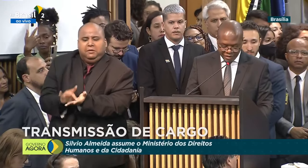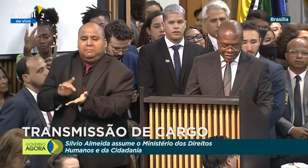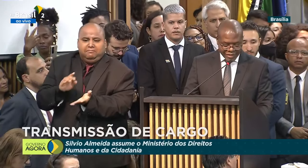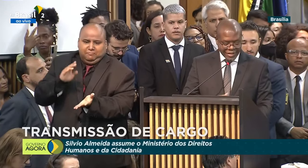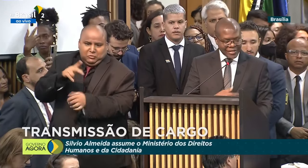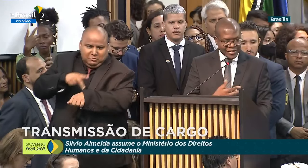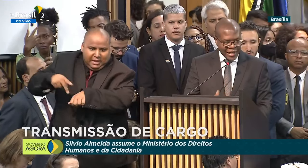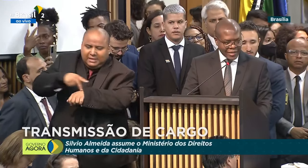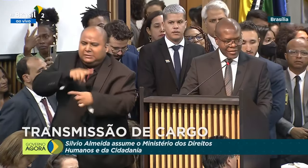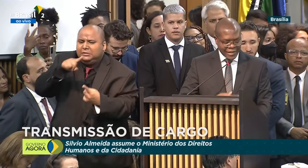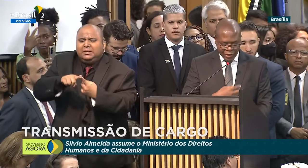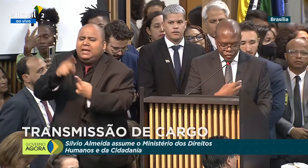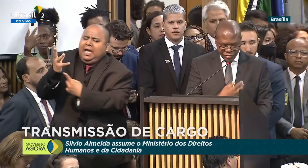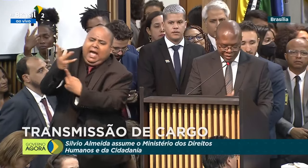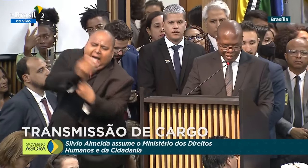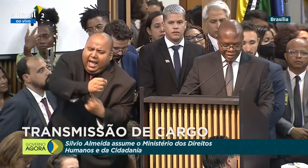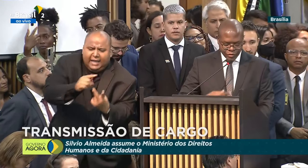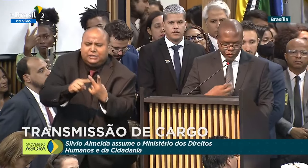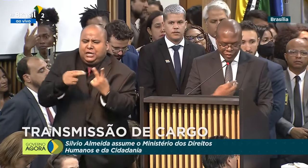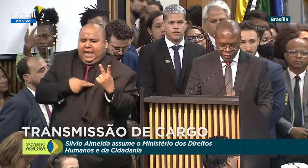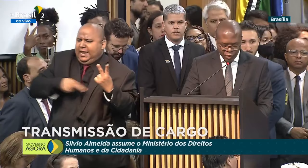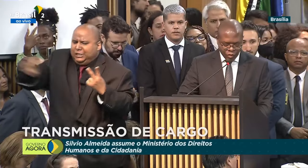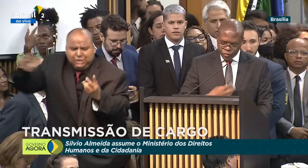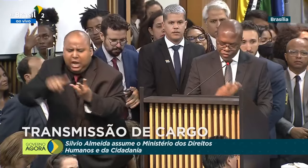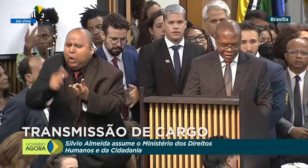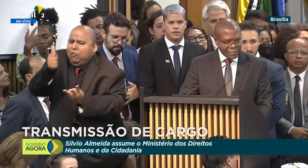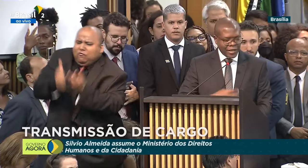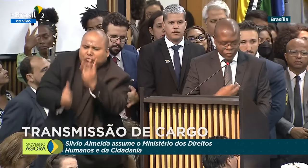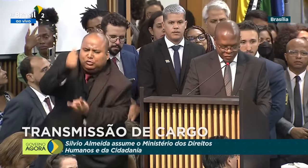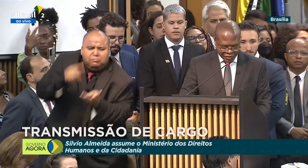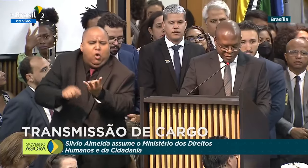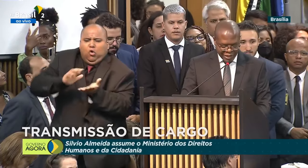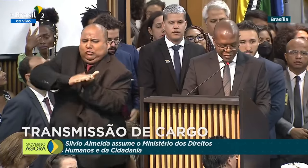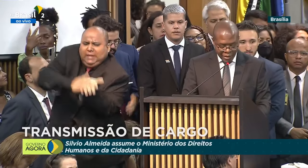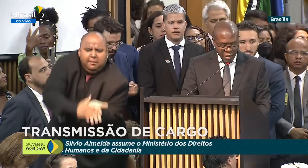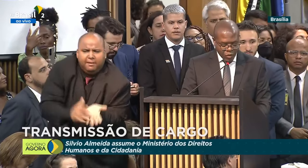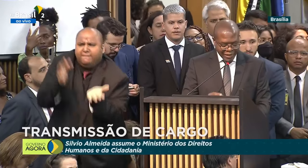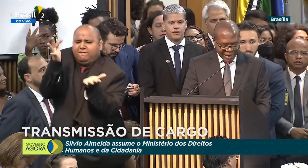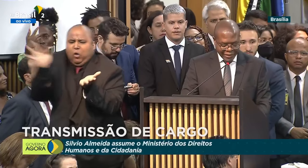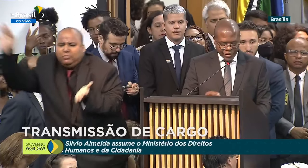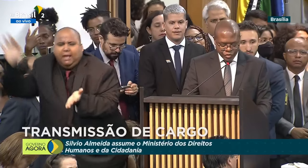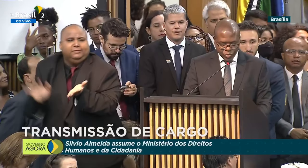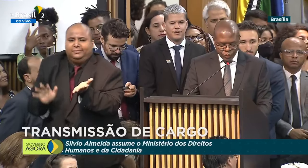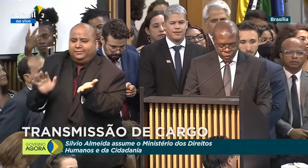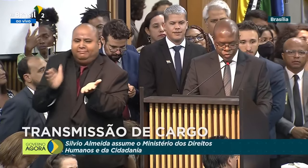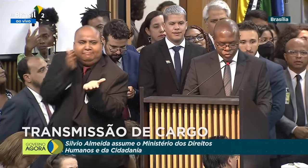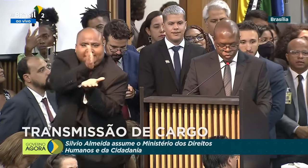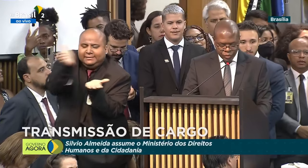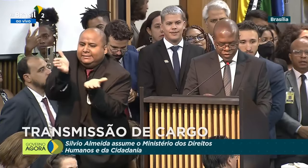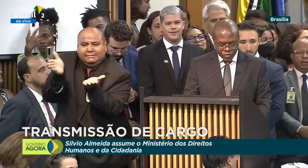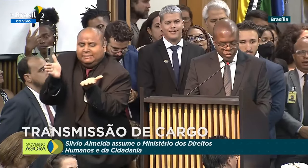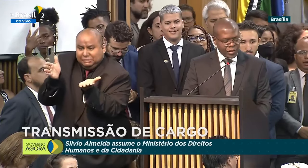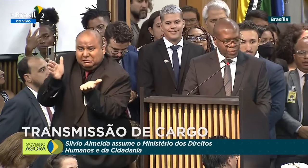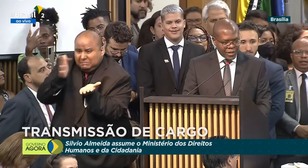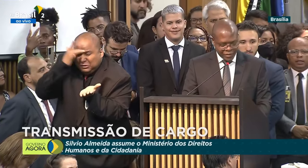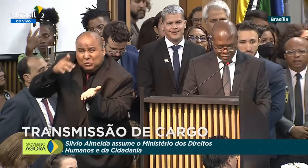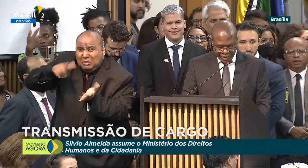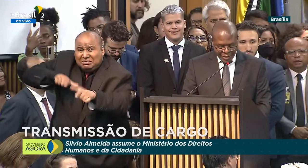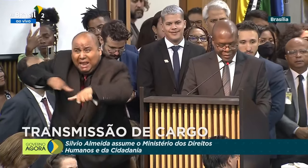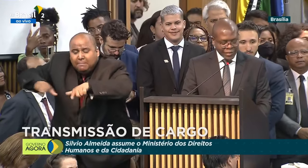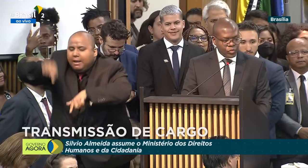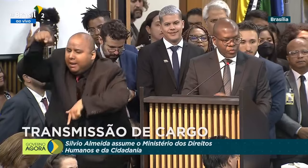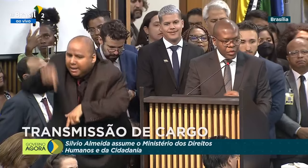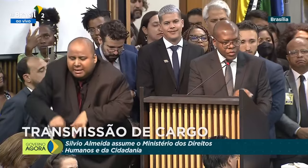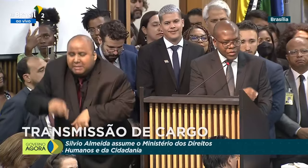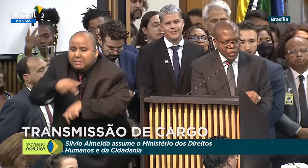seja Nas artes na religiosidade no futebol no samba nas universidades ou em cada tijolo posto sobre tijolo nesse país